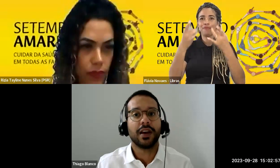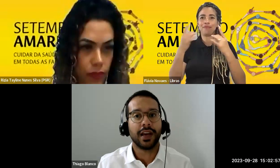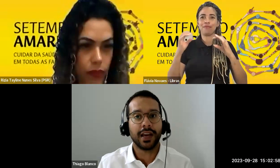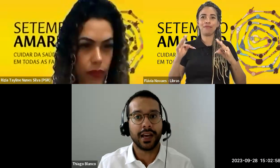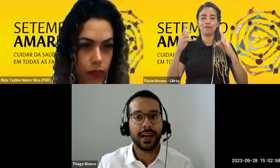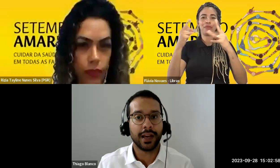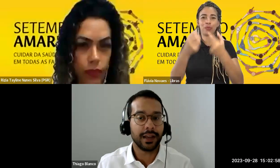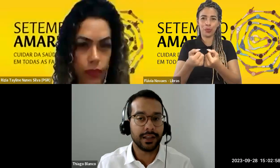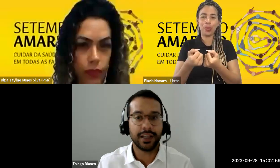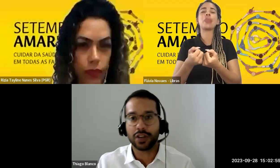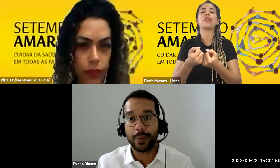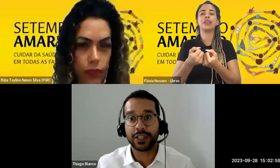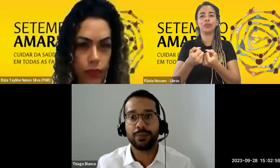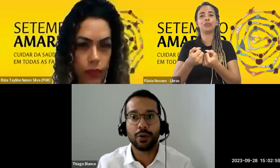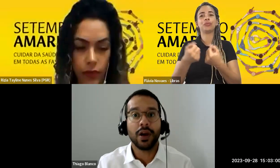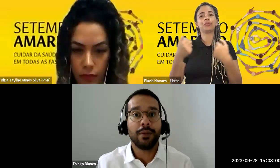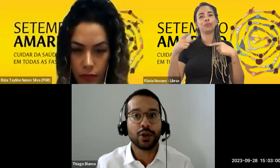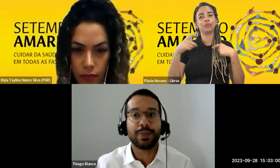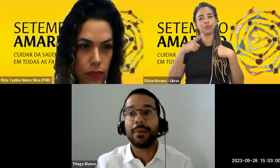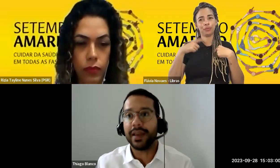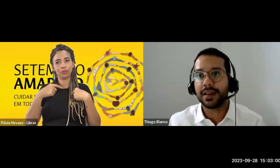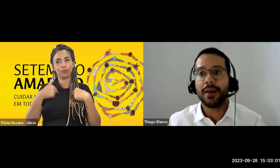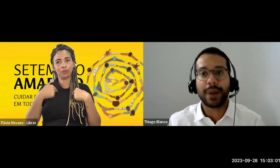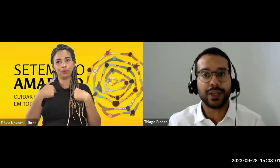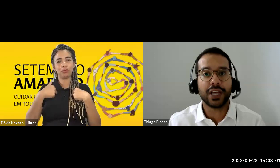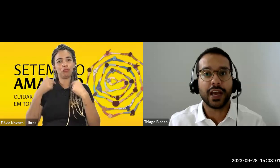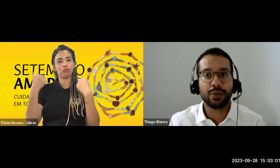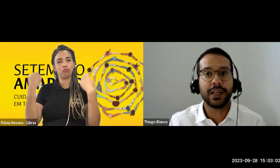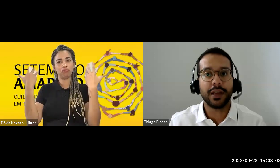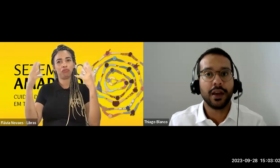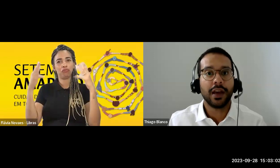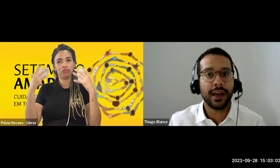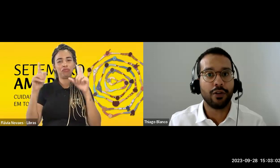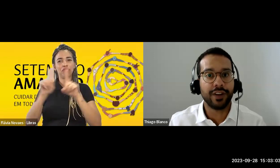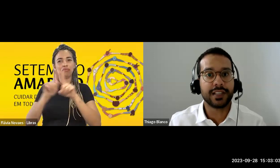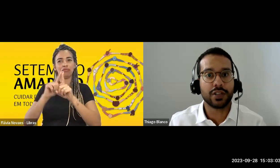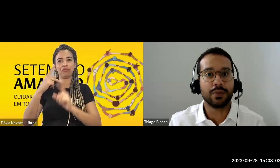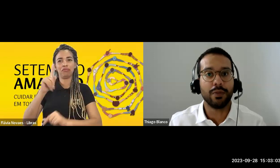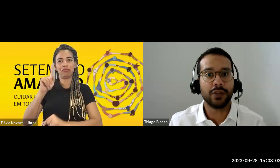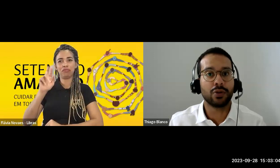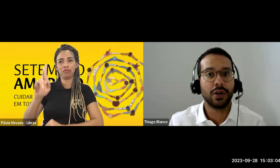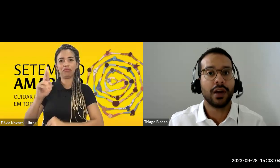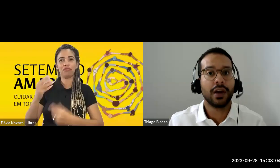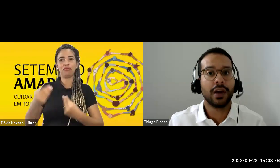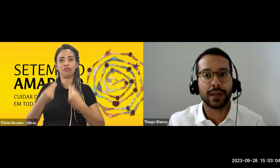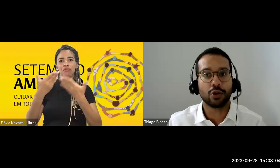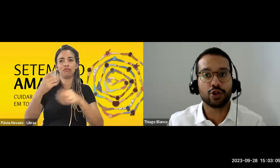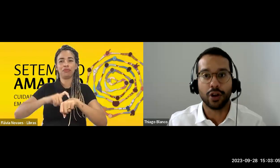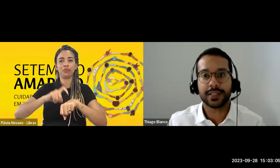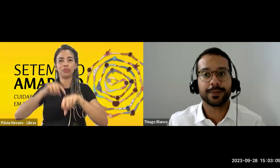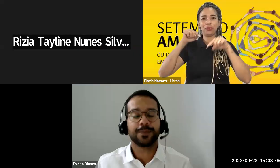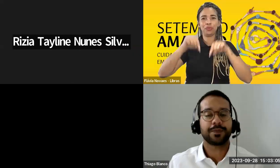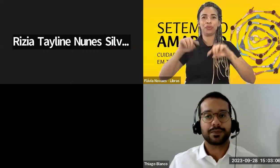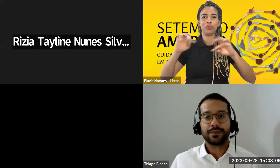presentes e deixo aqui meus parabéns para a PGR por ter oferecido esse momento para